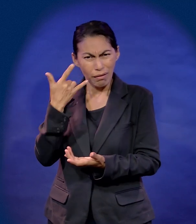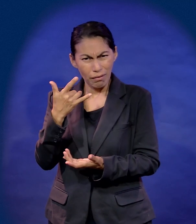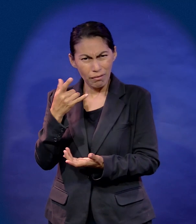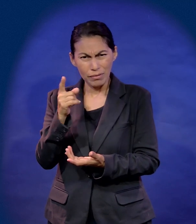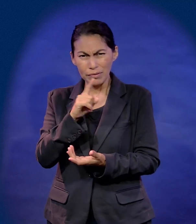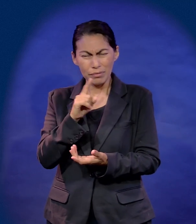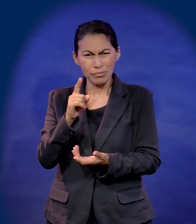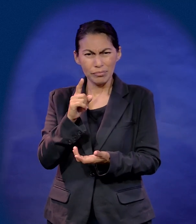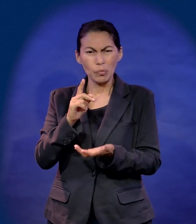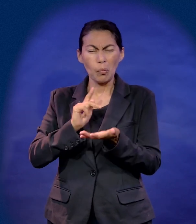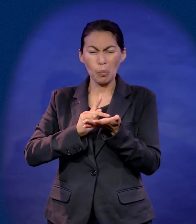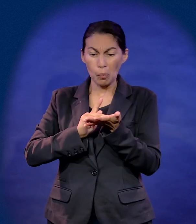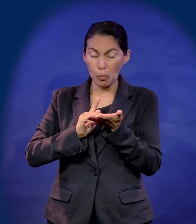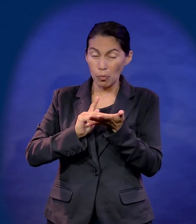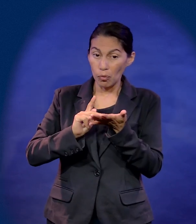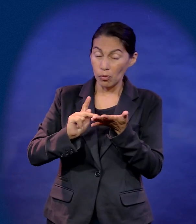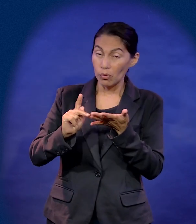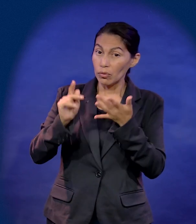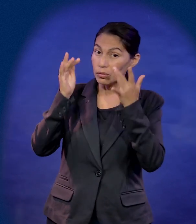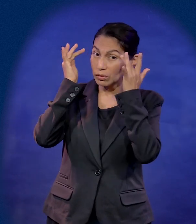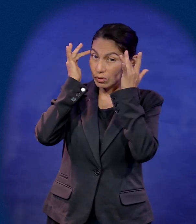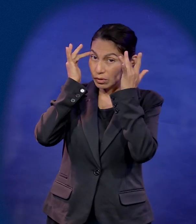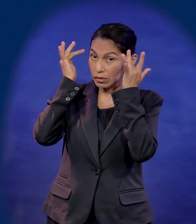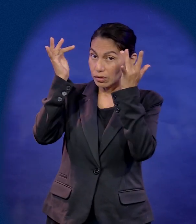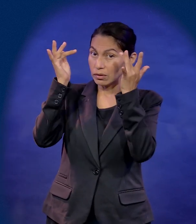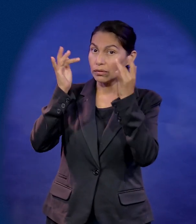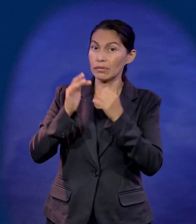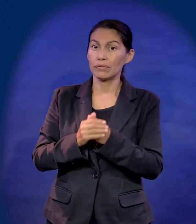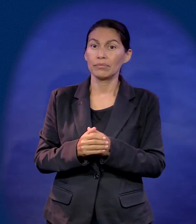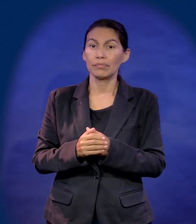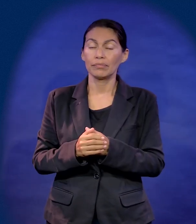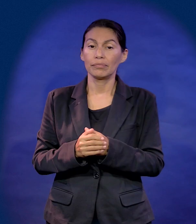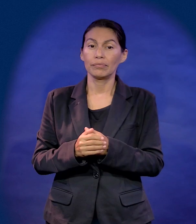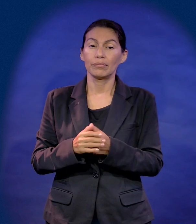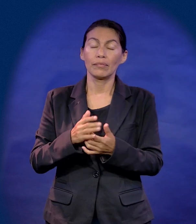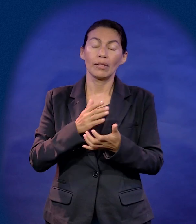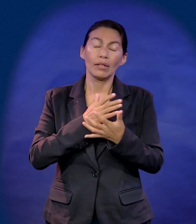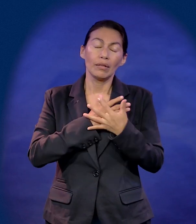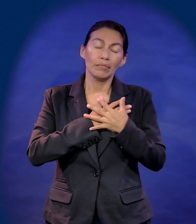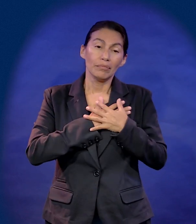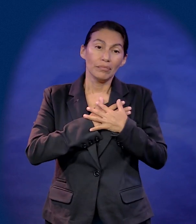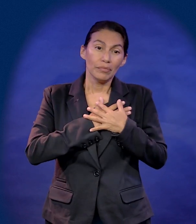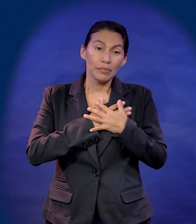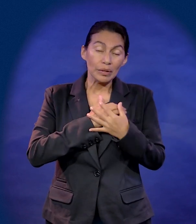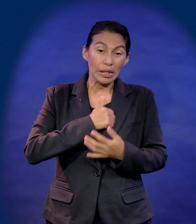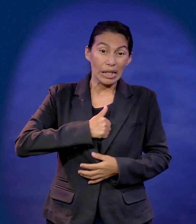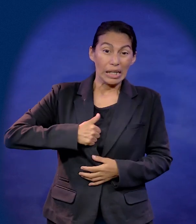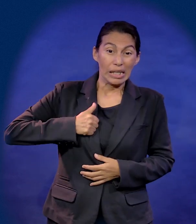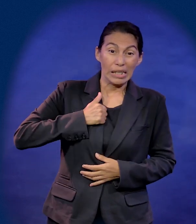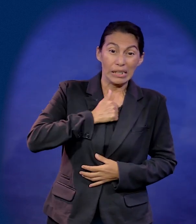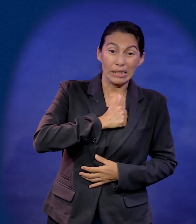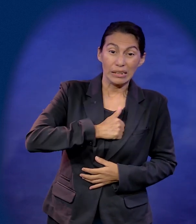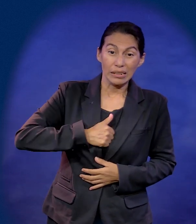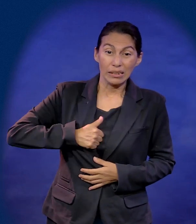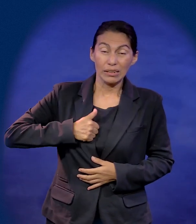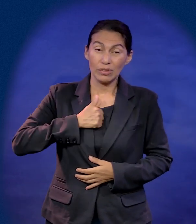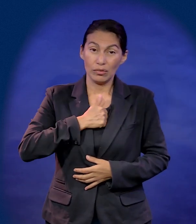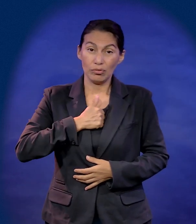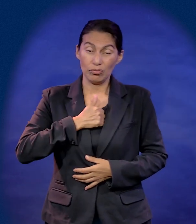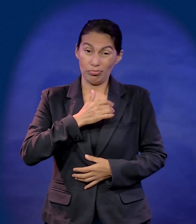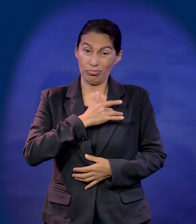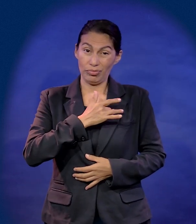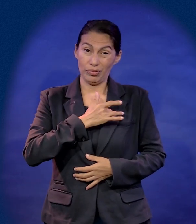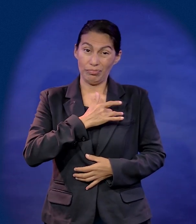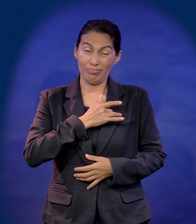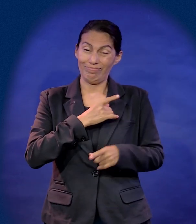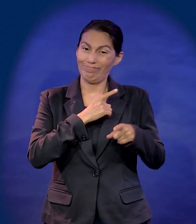irrazonable. No es ciego. Es puro, ¿y qué cosa? Santo. Pero la pasión del corazón